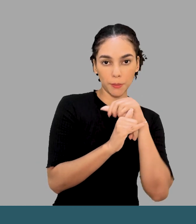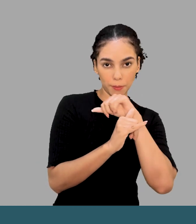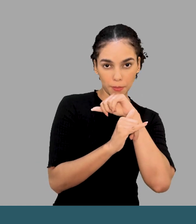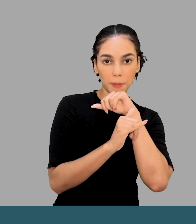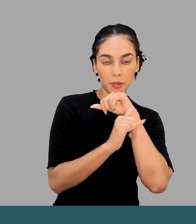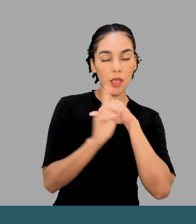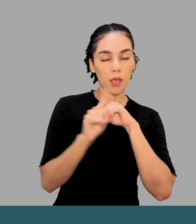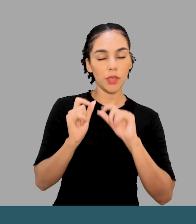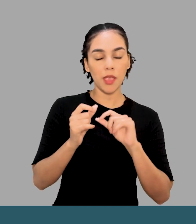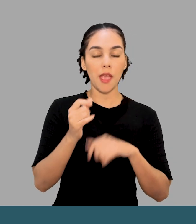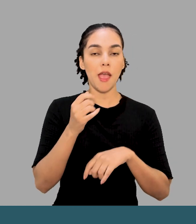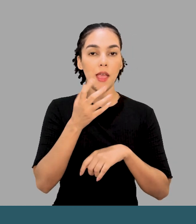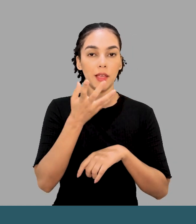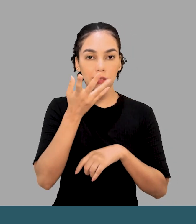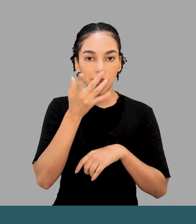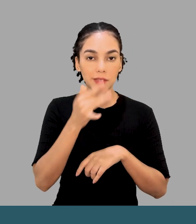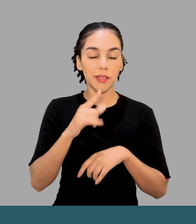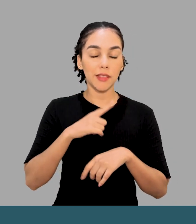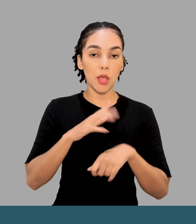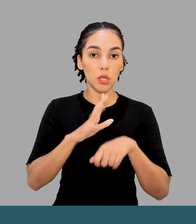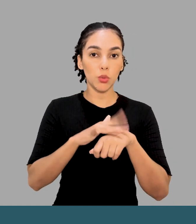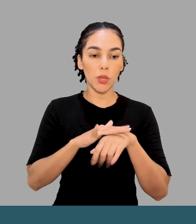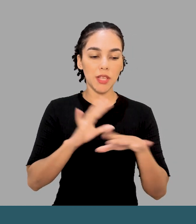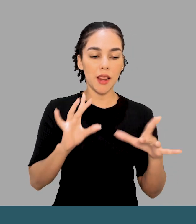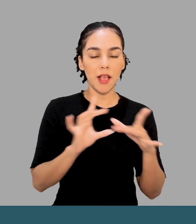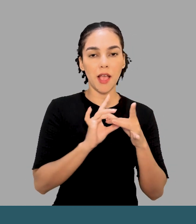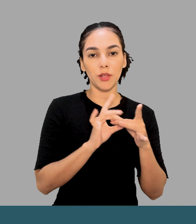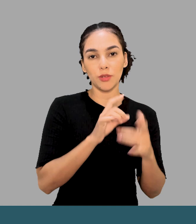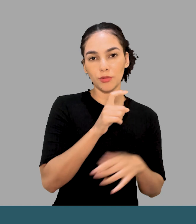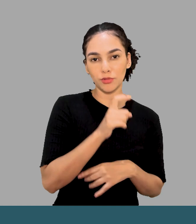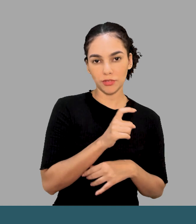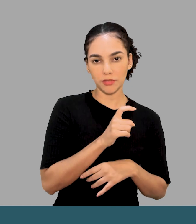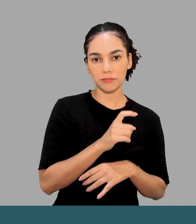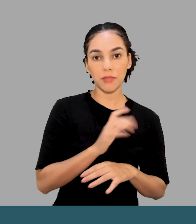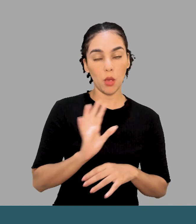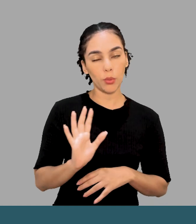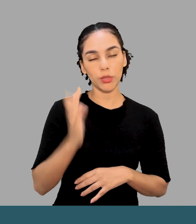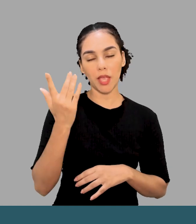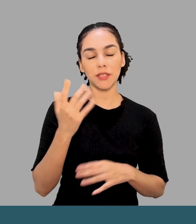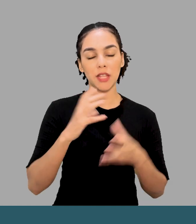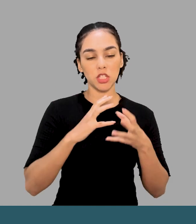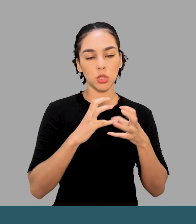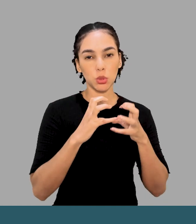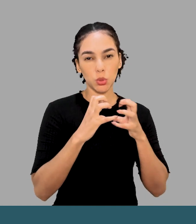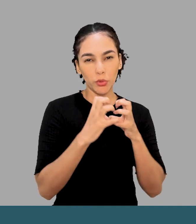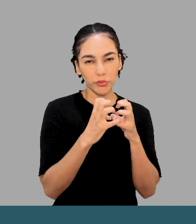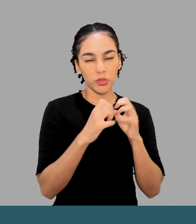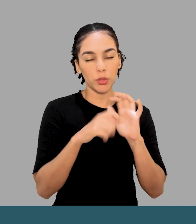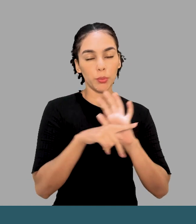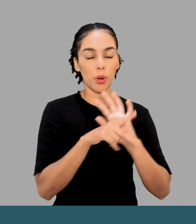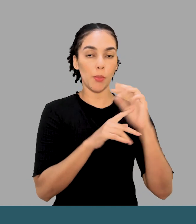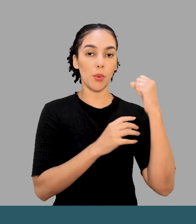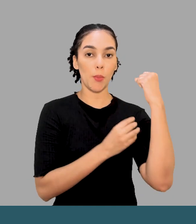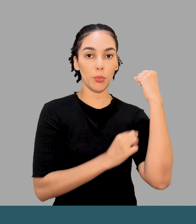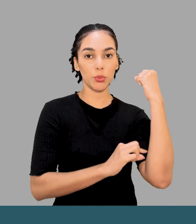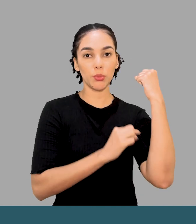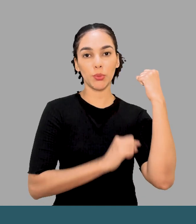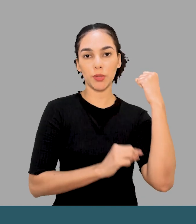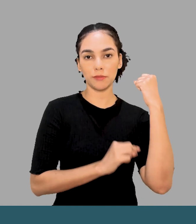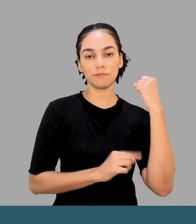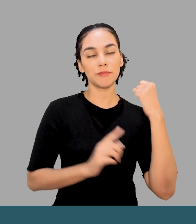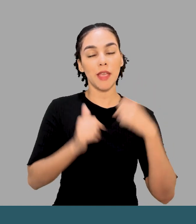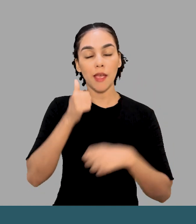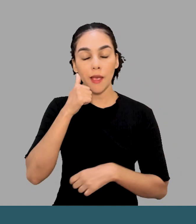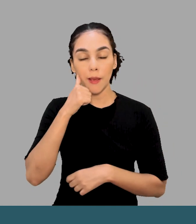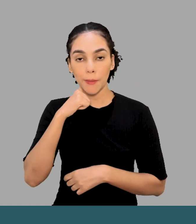doença recessiva ligada ao X. É o que acontece na distrofia muscular de Duchenne Becker. Ou seja, a mamãe com X